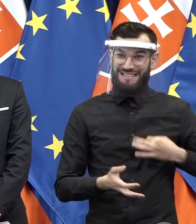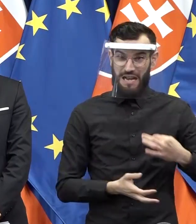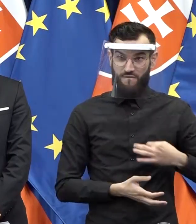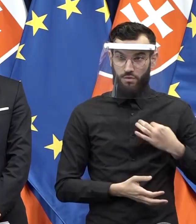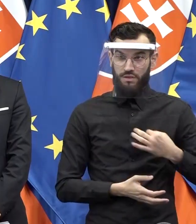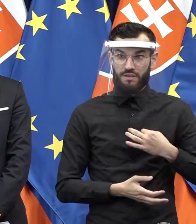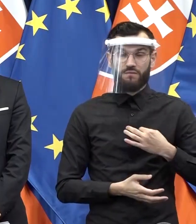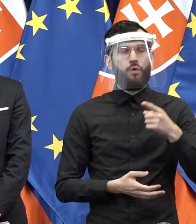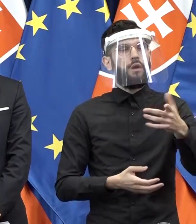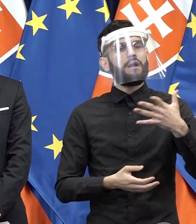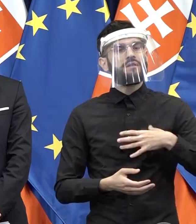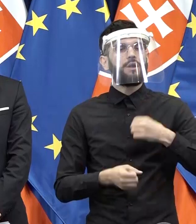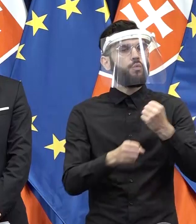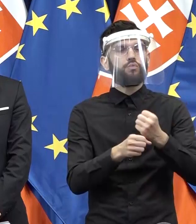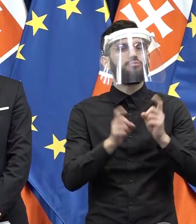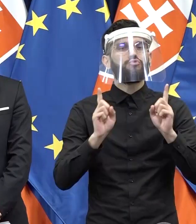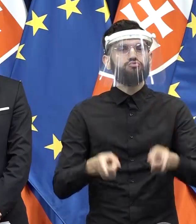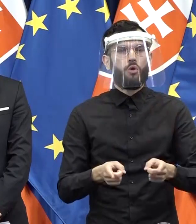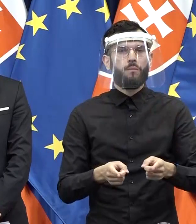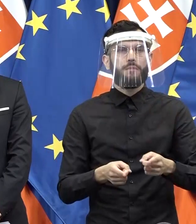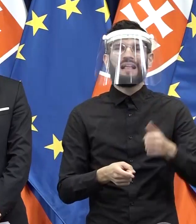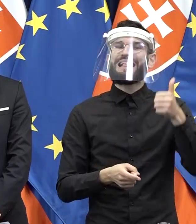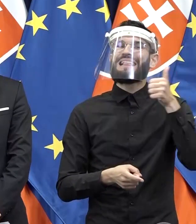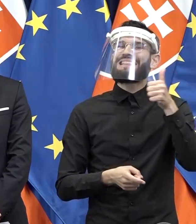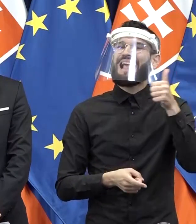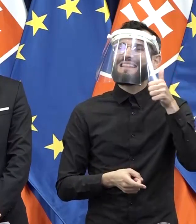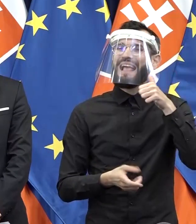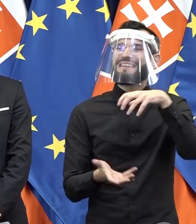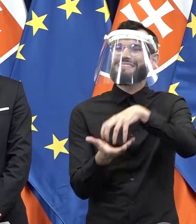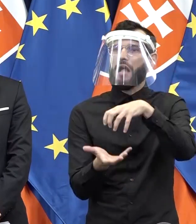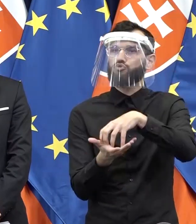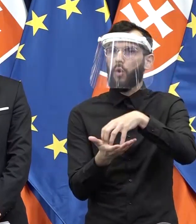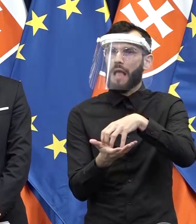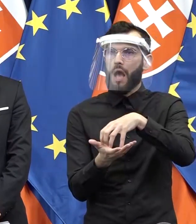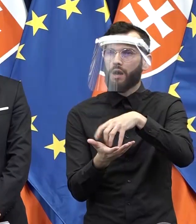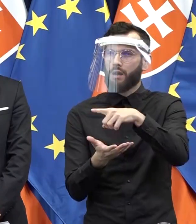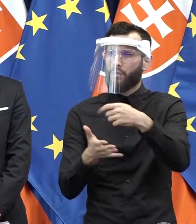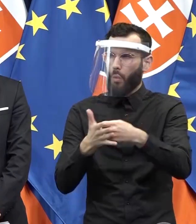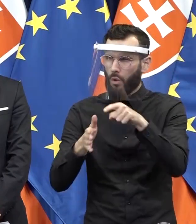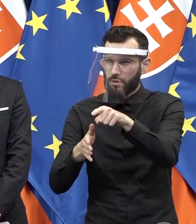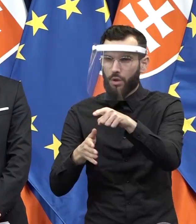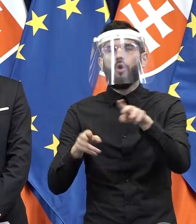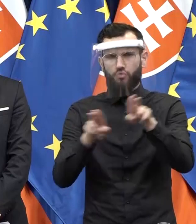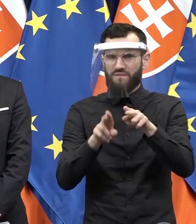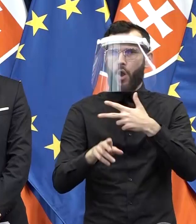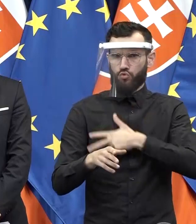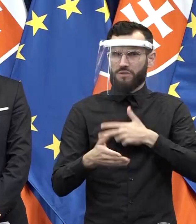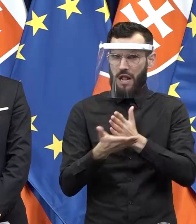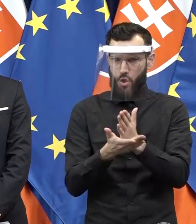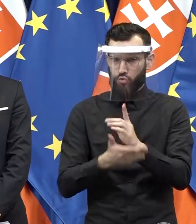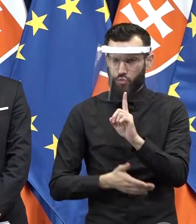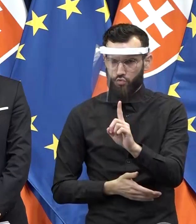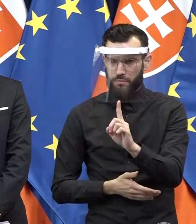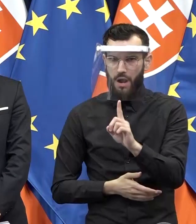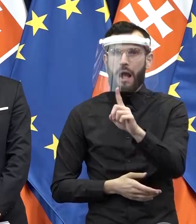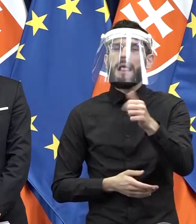uzavrie činnosť denných stacionárov. Čiže to je opäť zariadenie sociálnej služby, ale to je